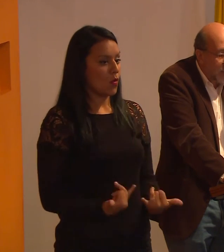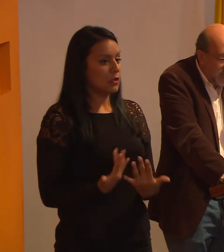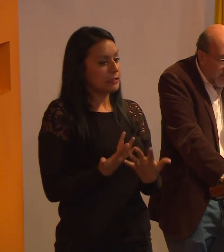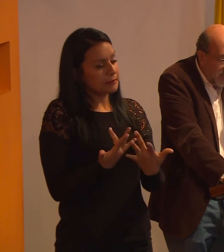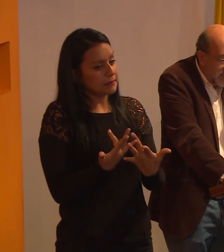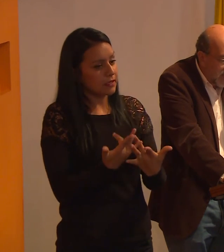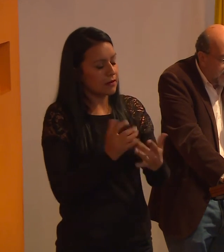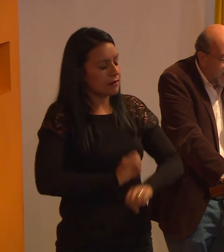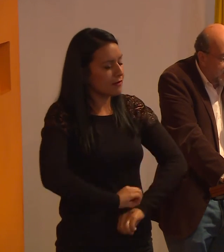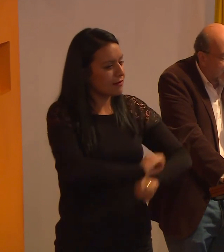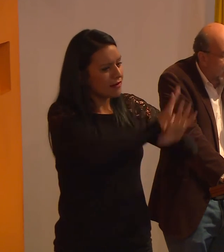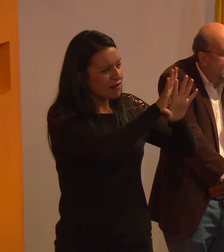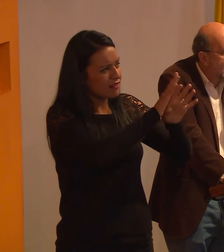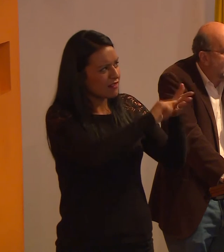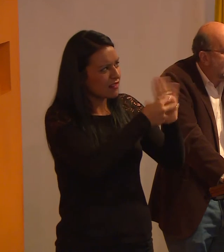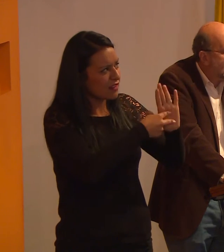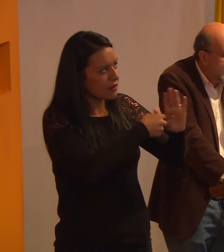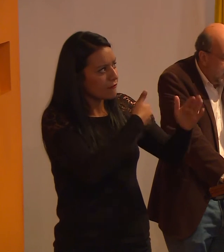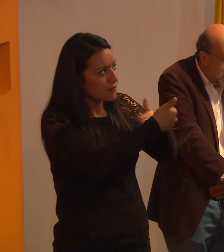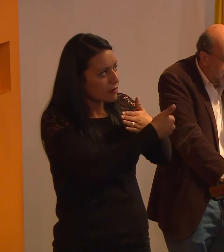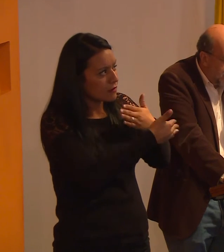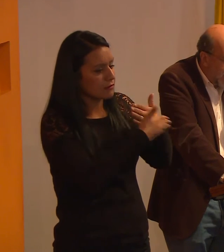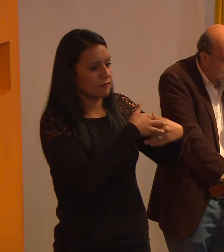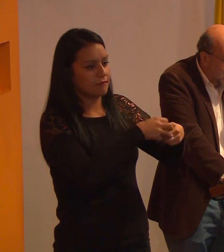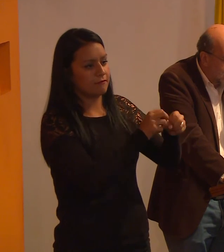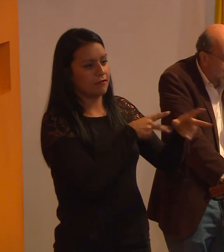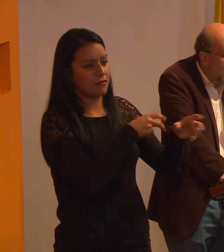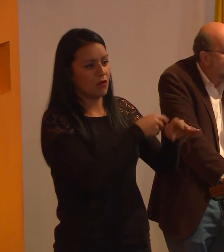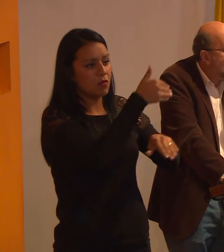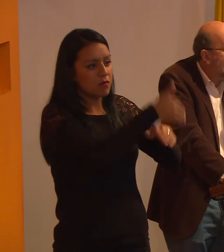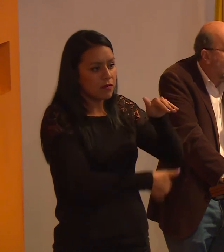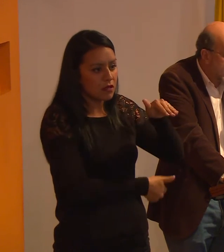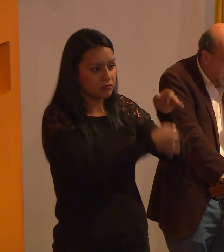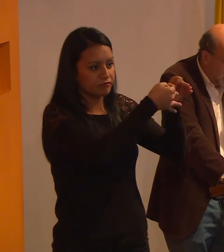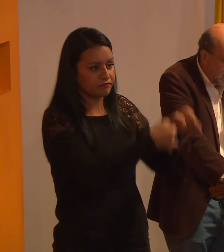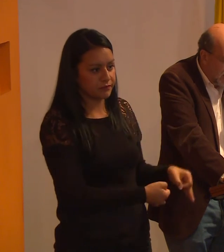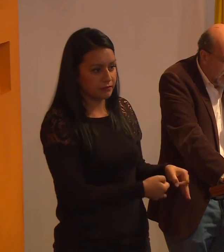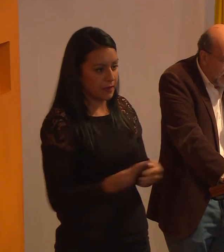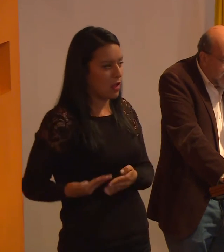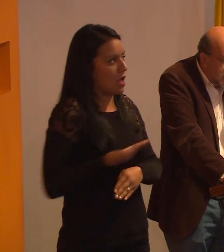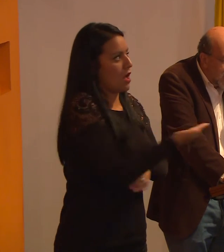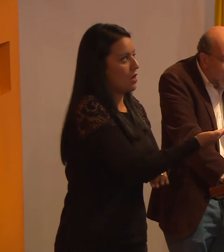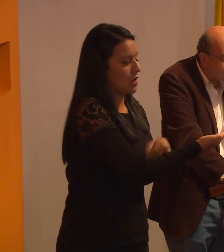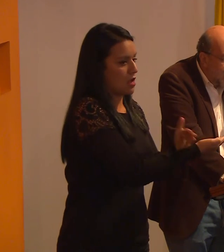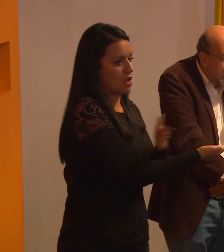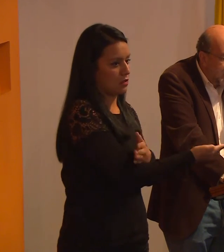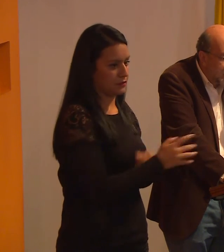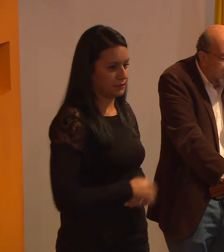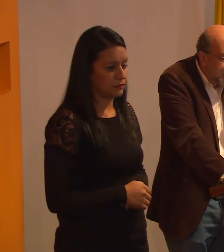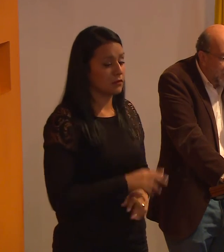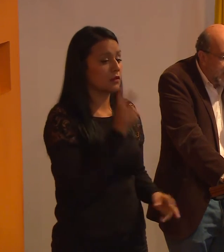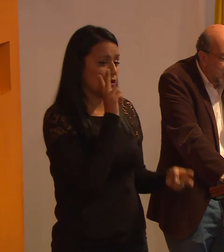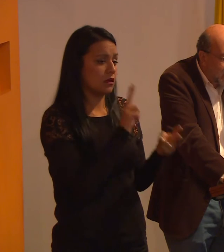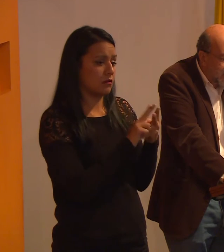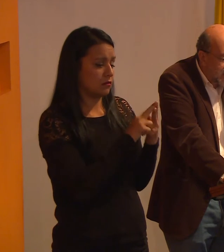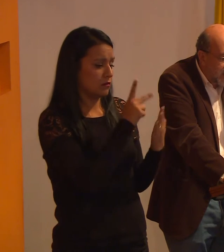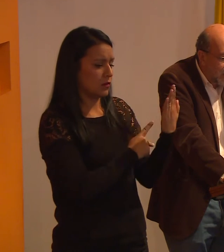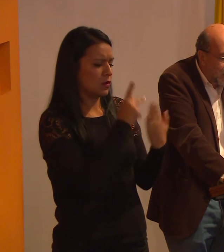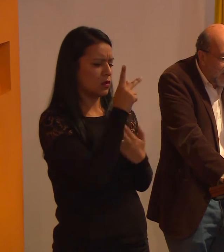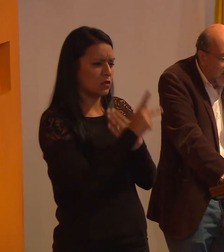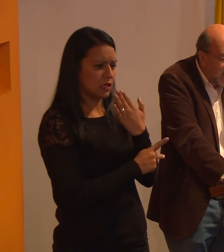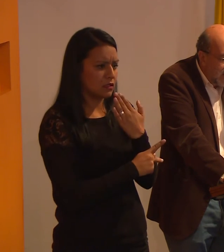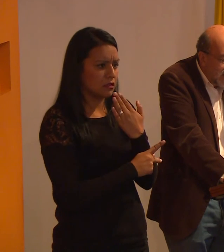de mayor claridad frente a las fechas y plazos oficiales. Ya conocemos un proyecto